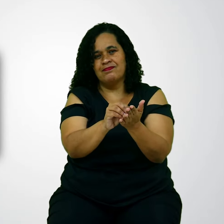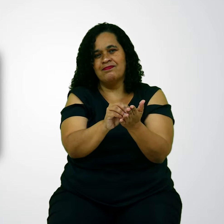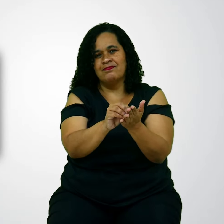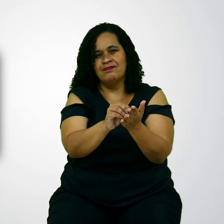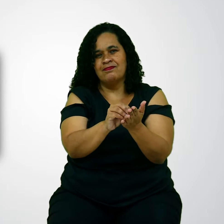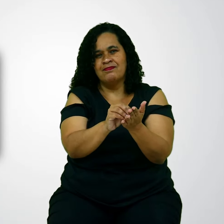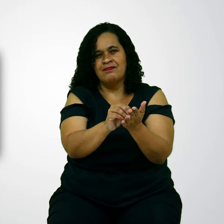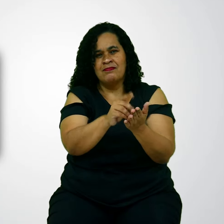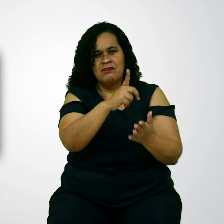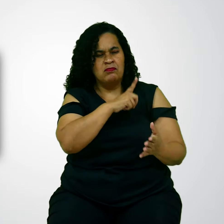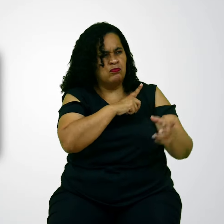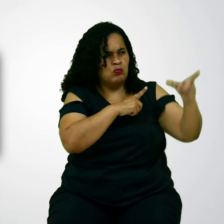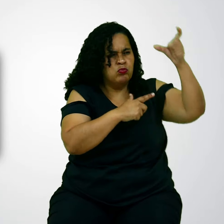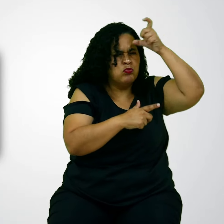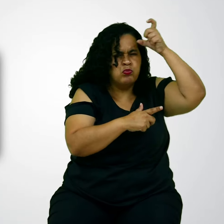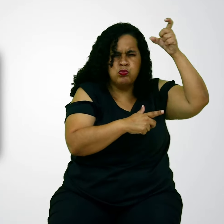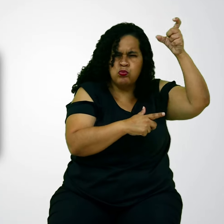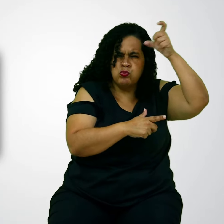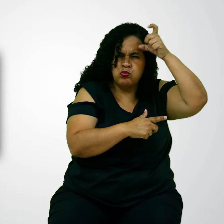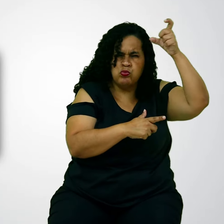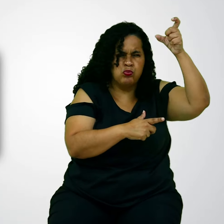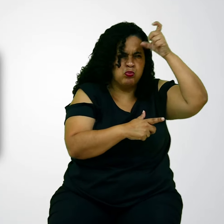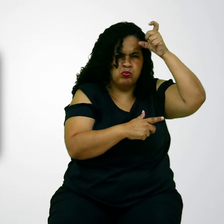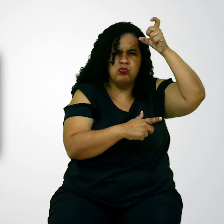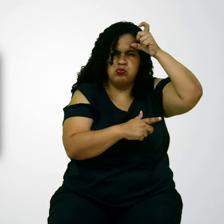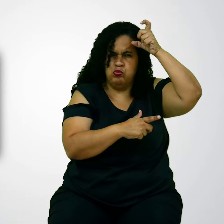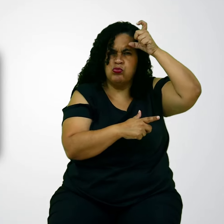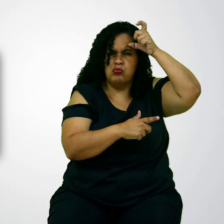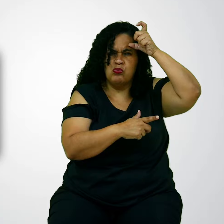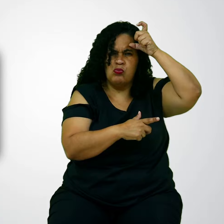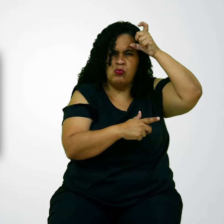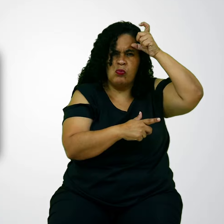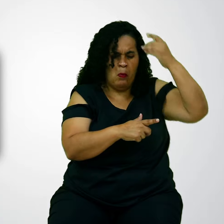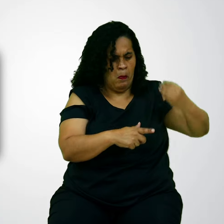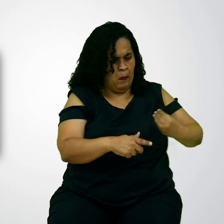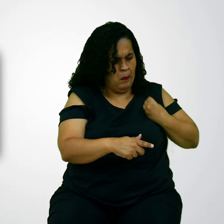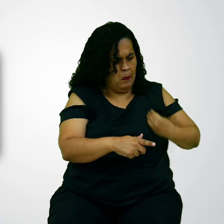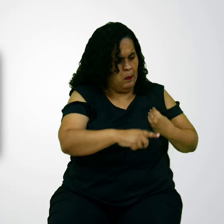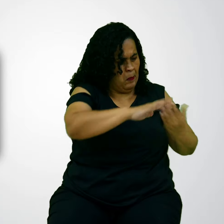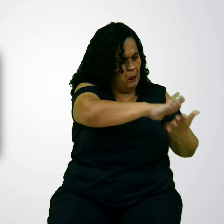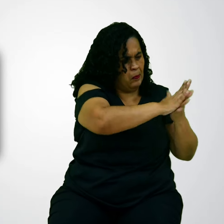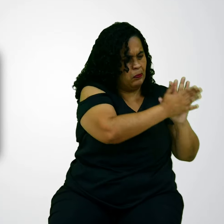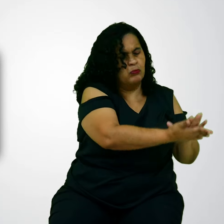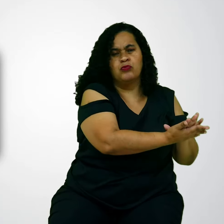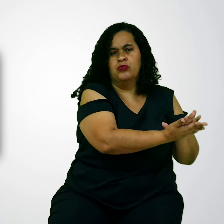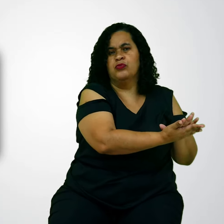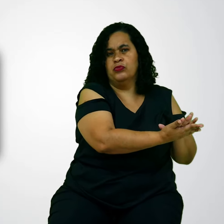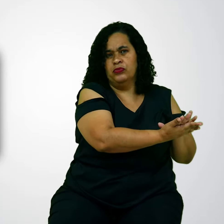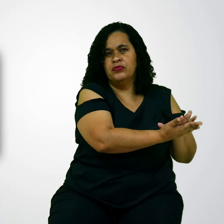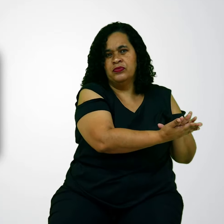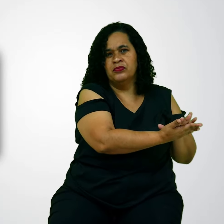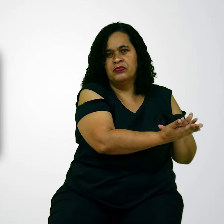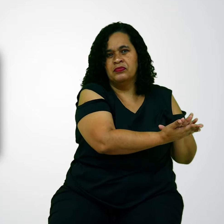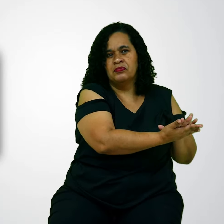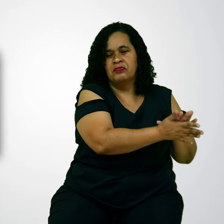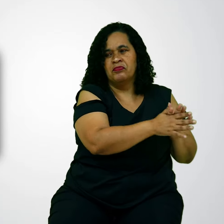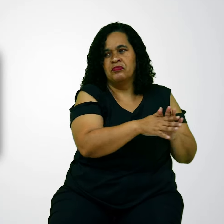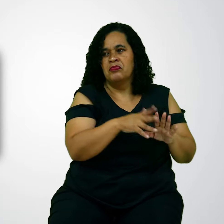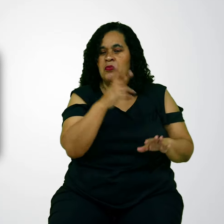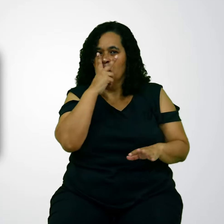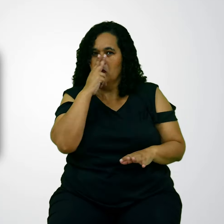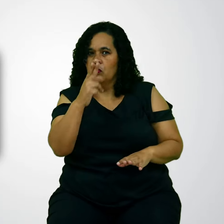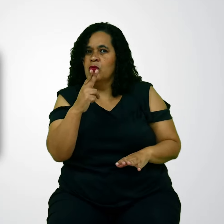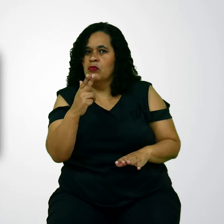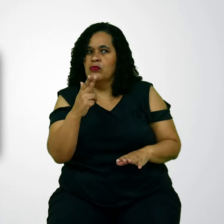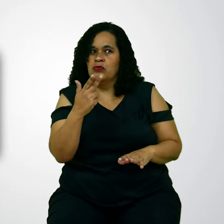fogo. É meio assustador, né? Uma vez meu irmão até falou para eu não pregar isso para menores de 18 anos. Mas não tem jeito, está na Bíblia, tem que pregar. Tem